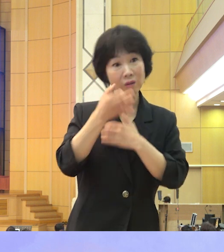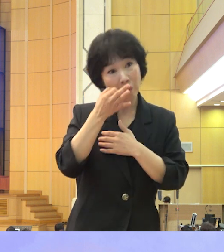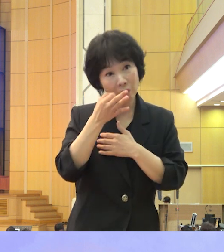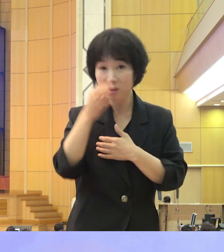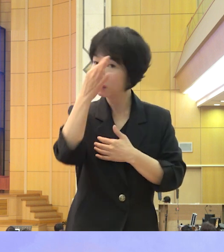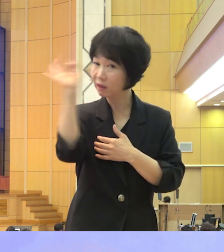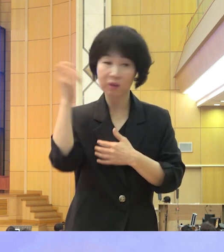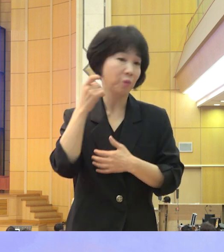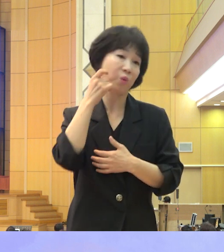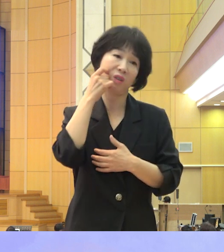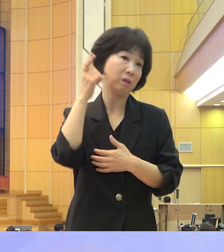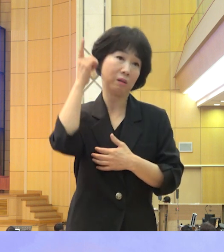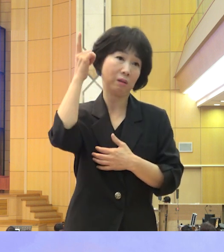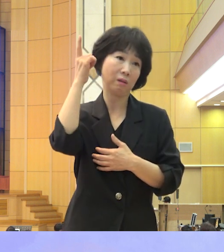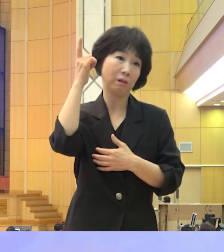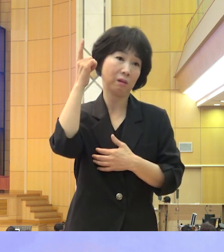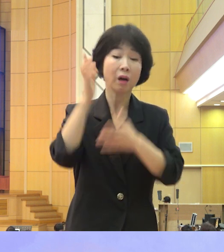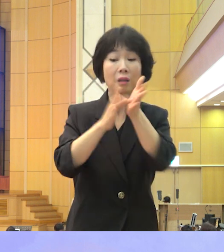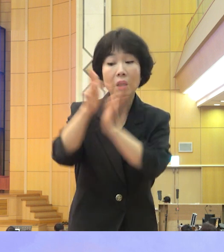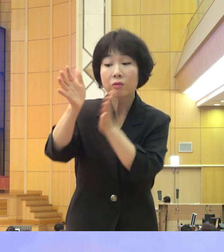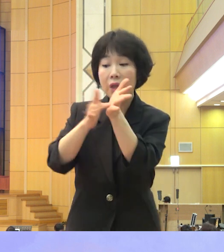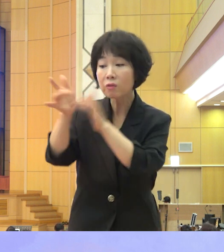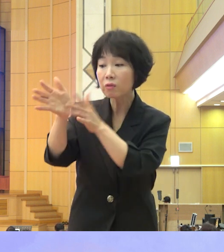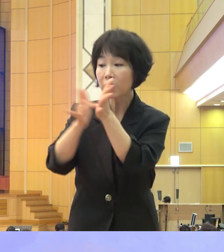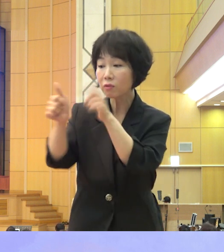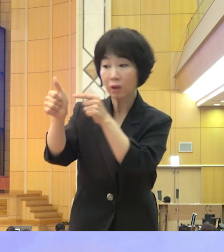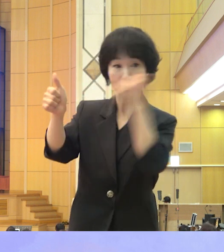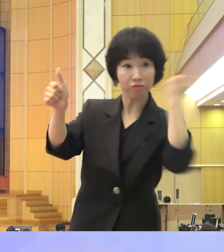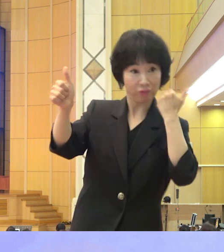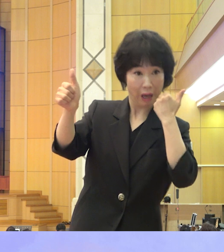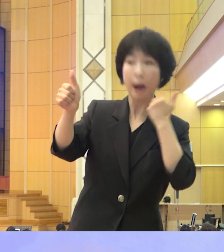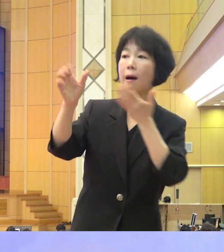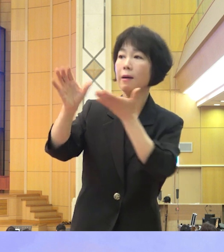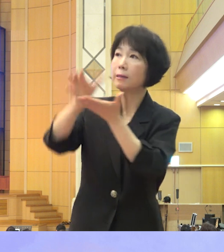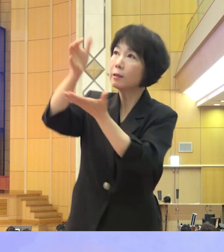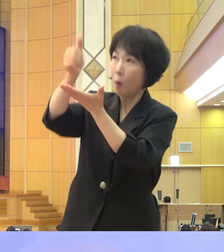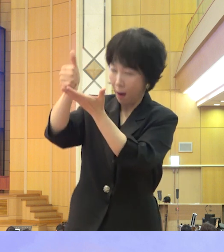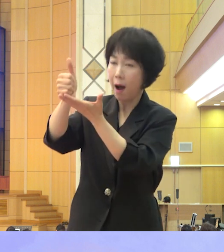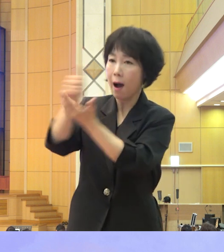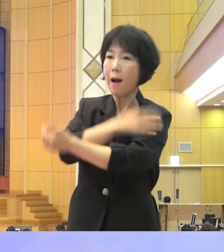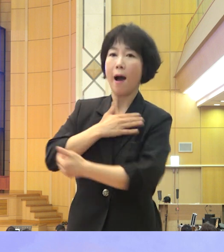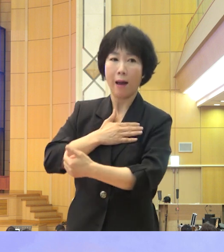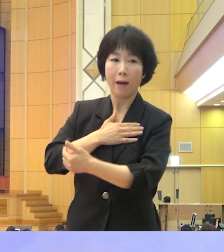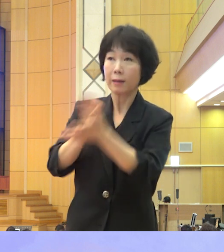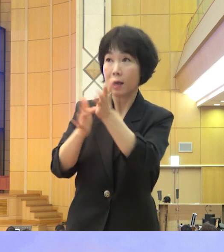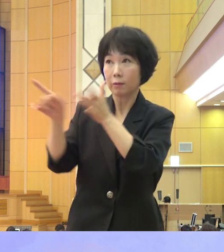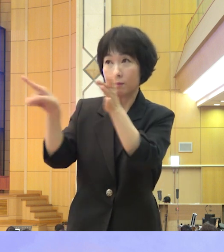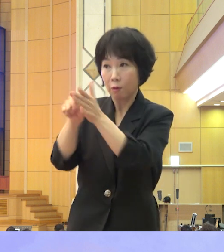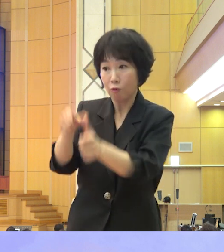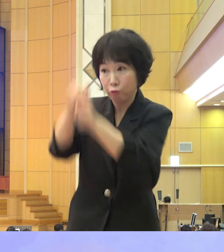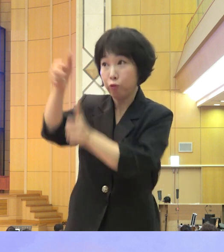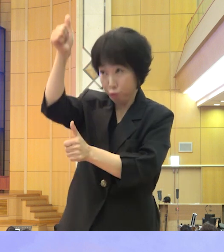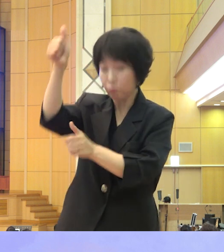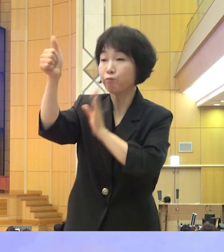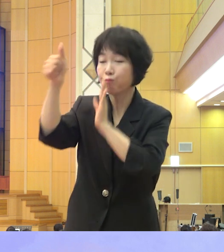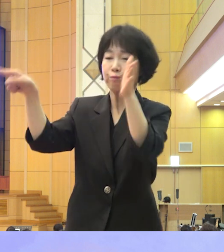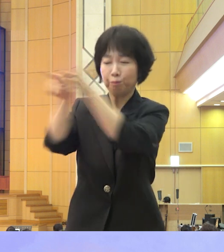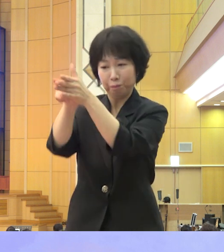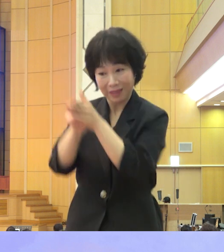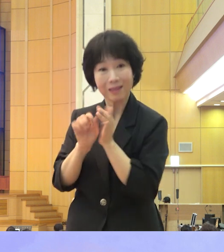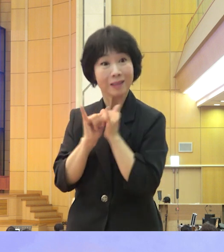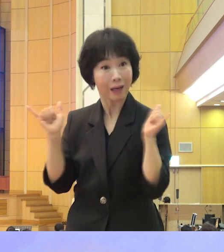않습니다. 반드시 예수님은 그리스도라는 사실을 알고 예수님을 구주로 믿는